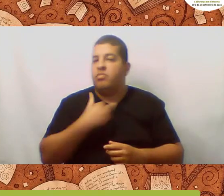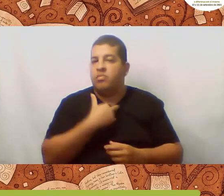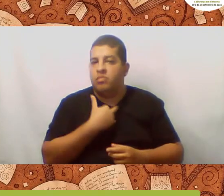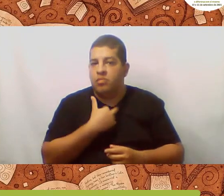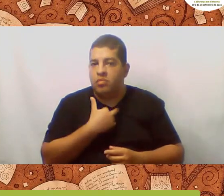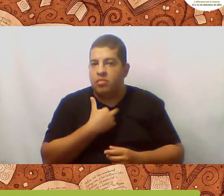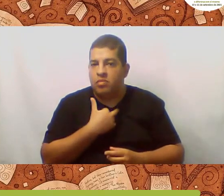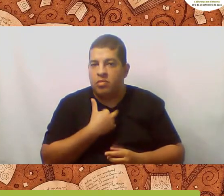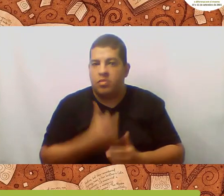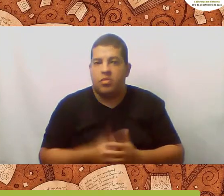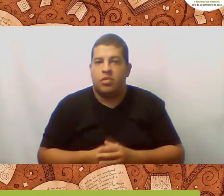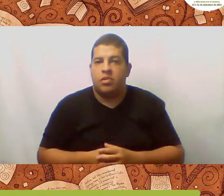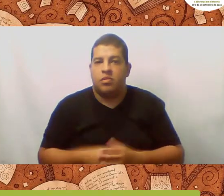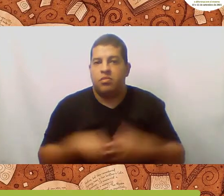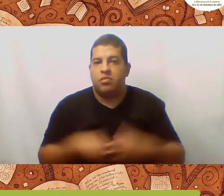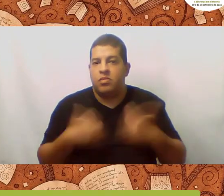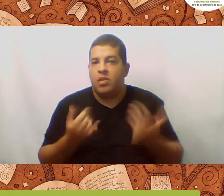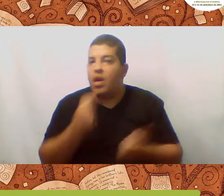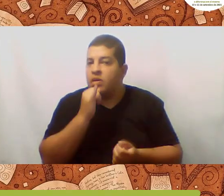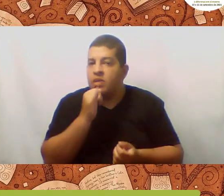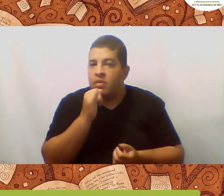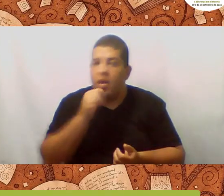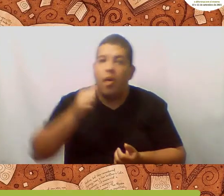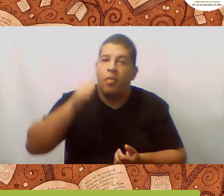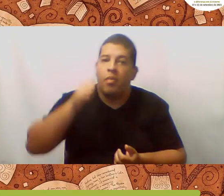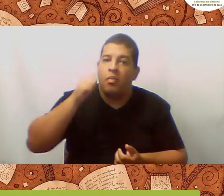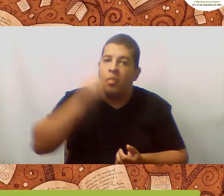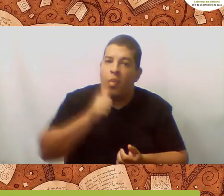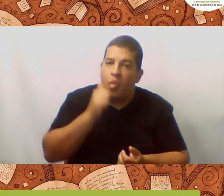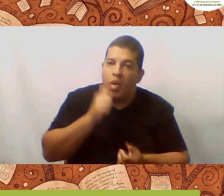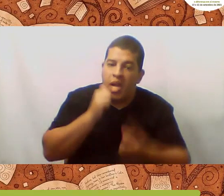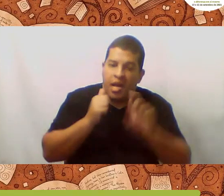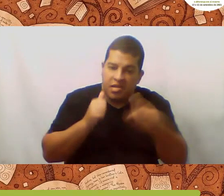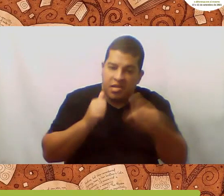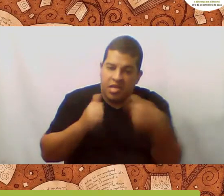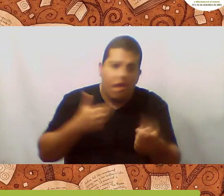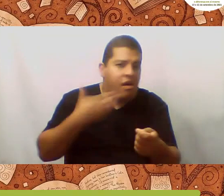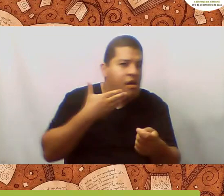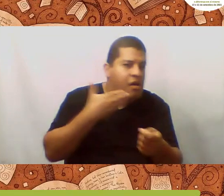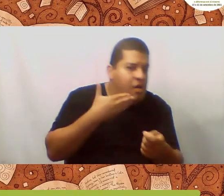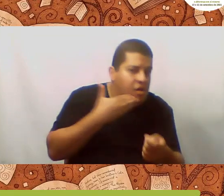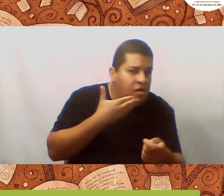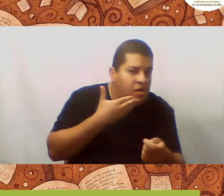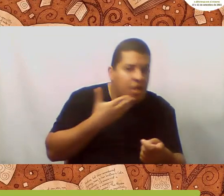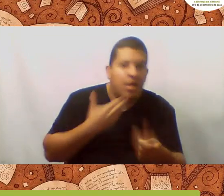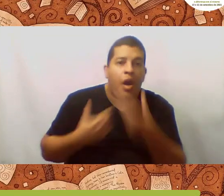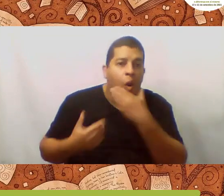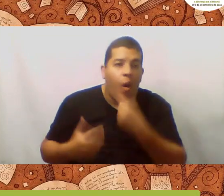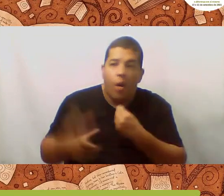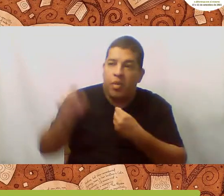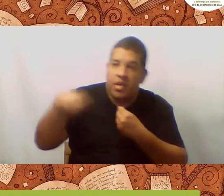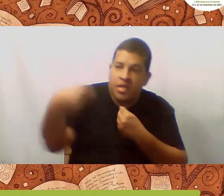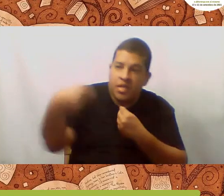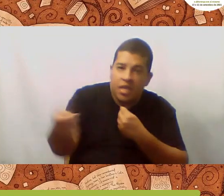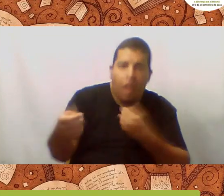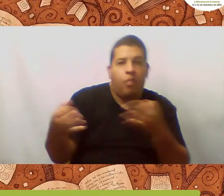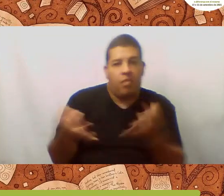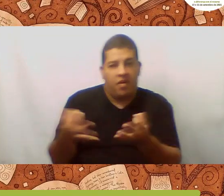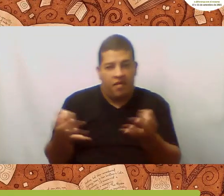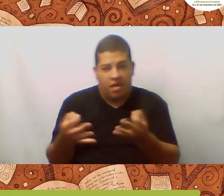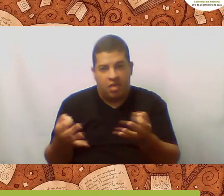que as mulheres seriam consideradas imperfeitas e os homens perfeitos, né? De forma que, quando se criou a